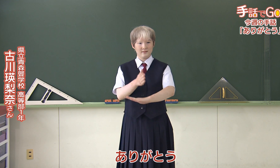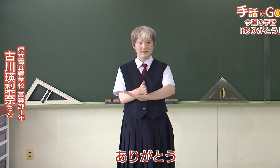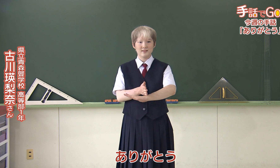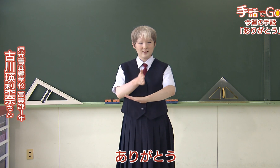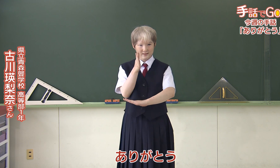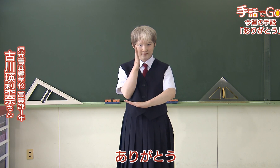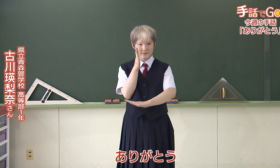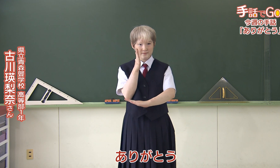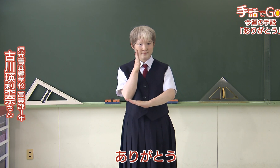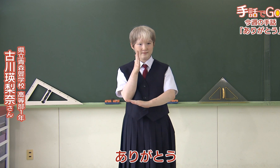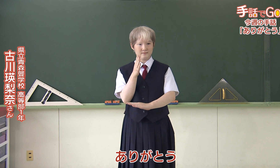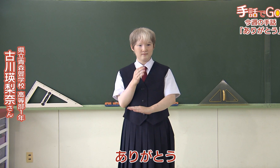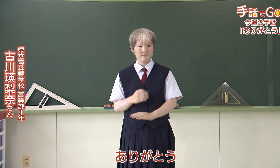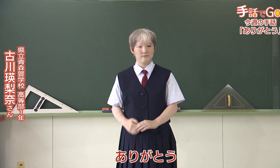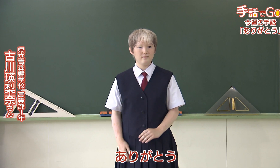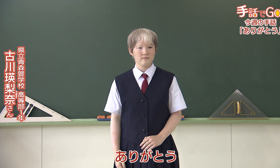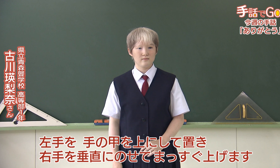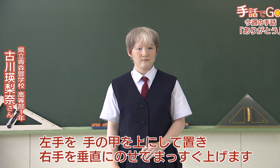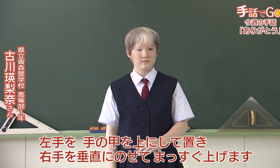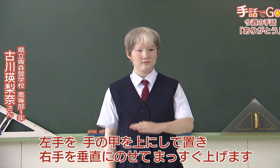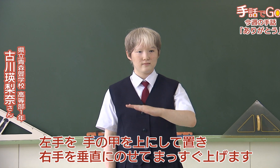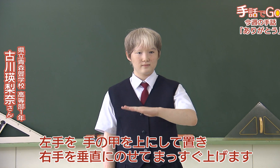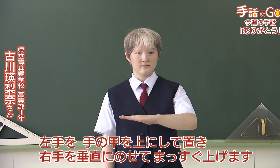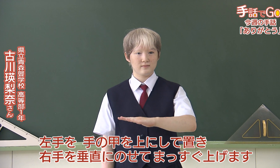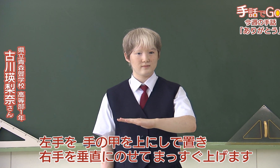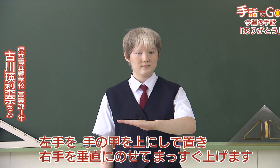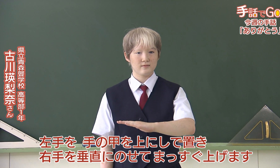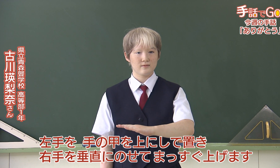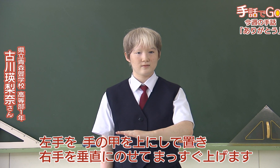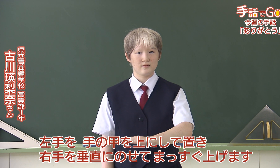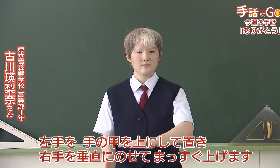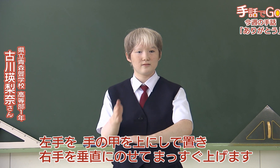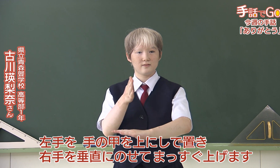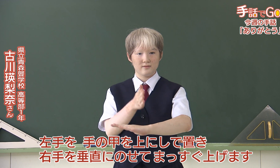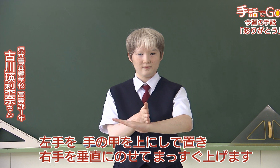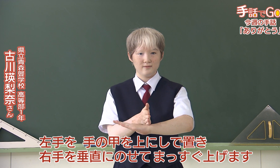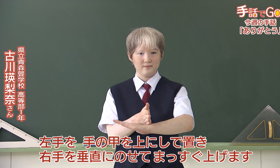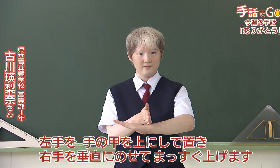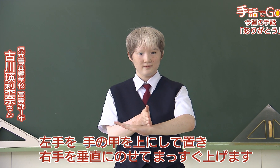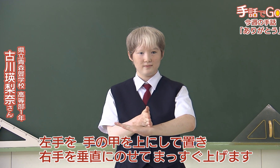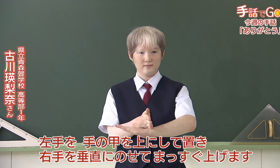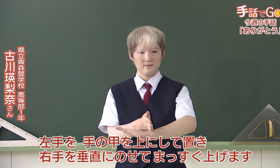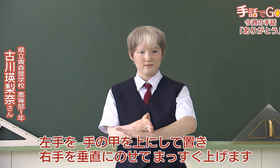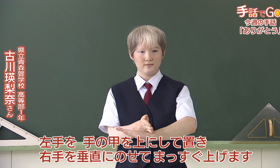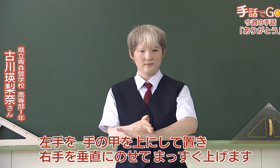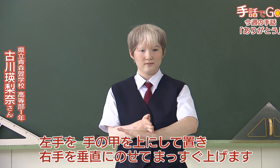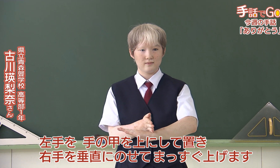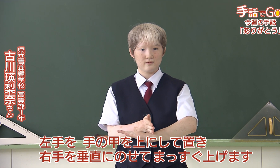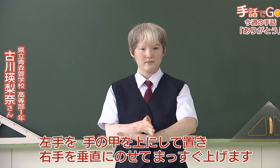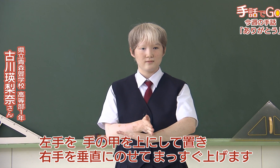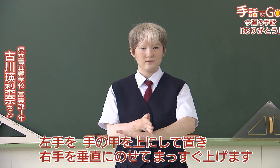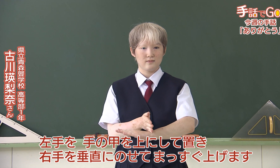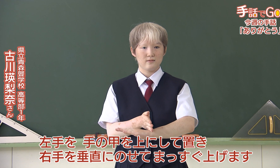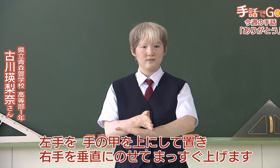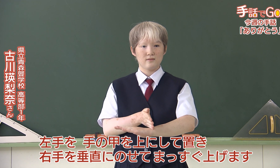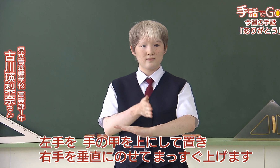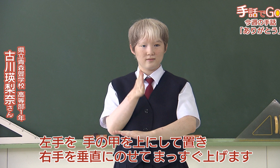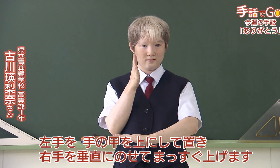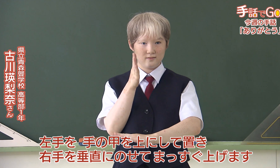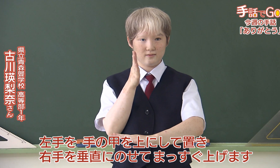ありがとう。左手を手の甲を上にしておき、右手を垂直に乗せてまっすぐ